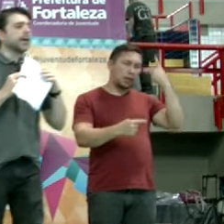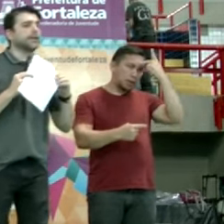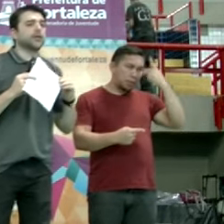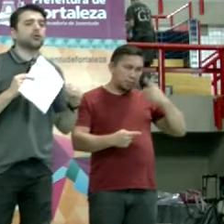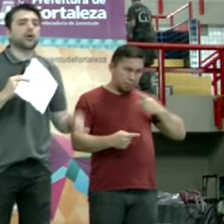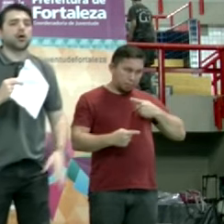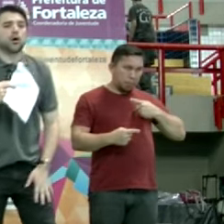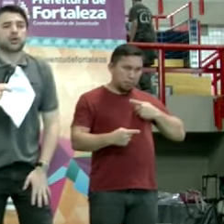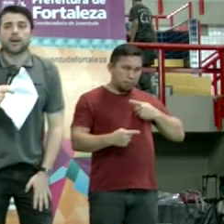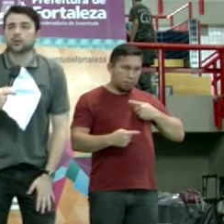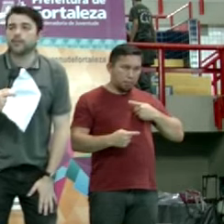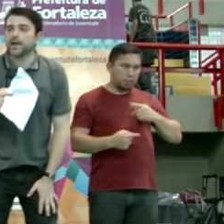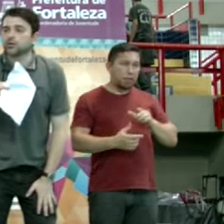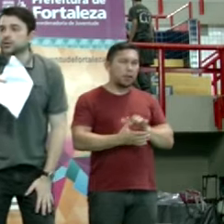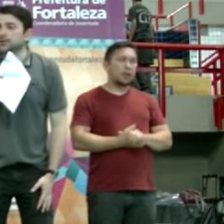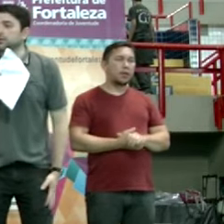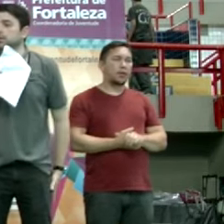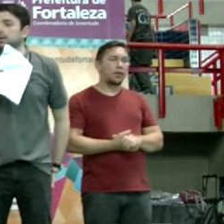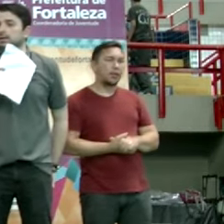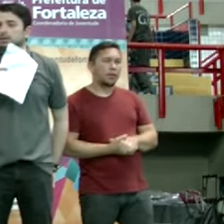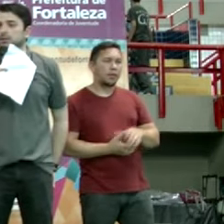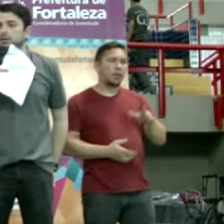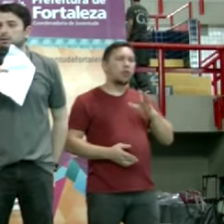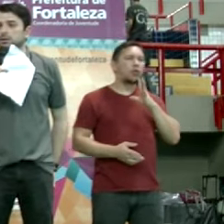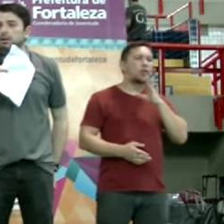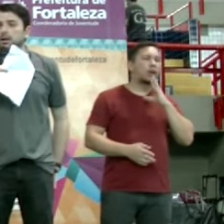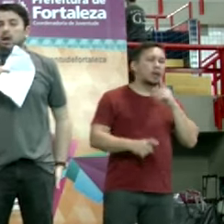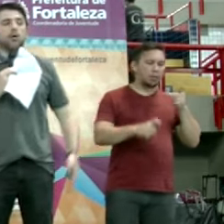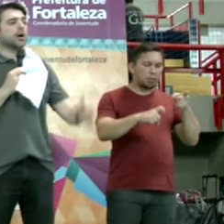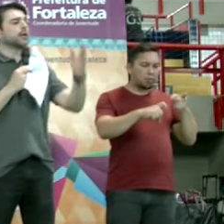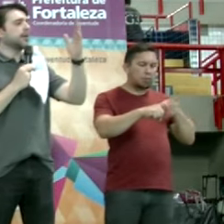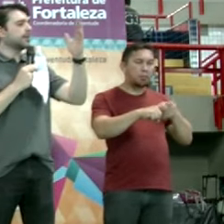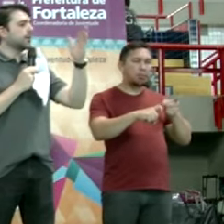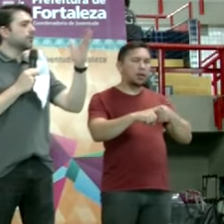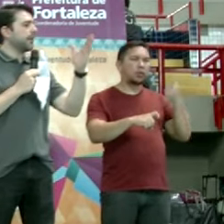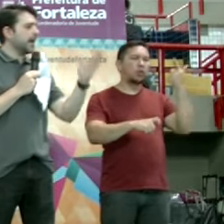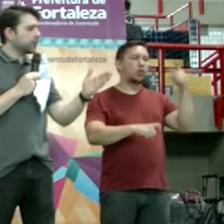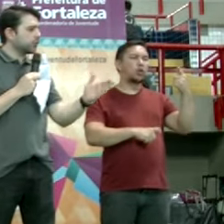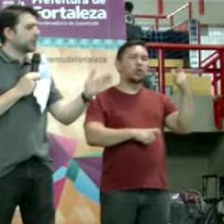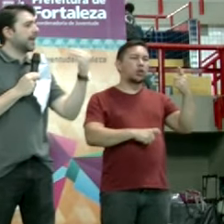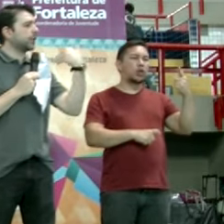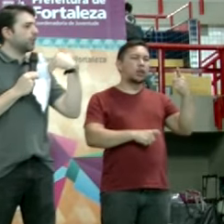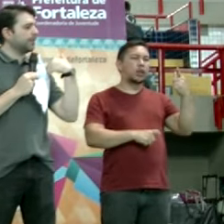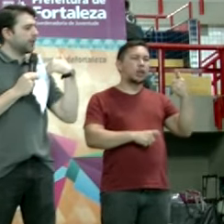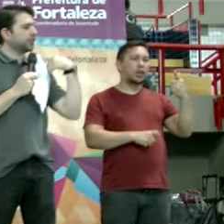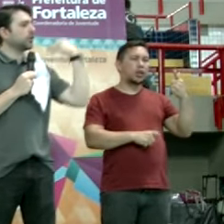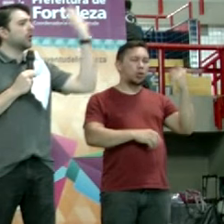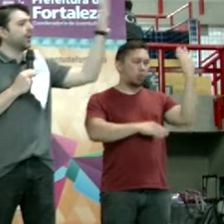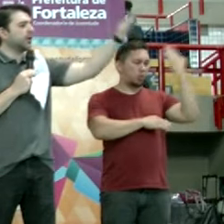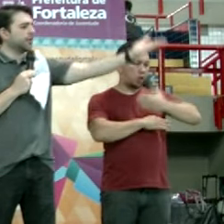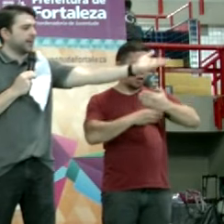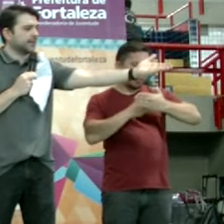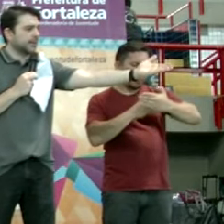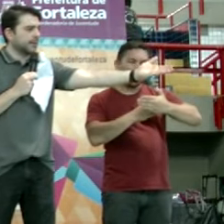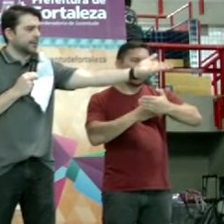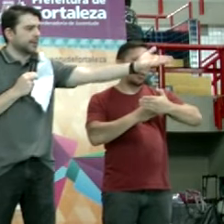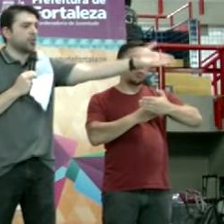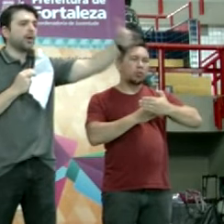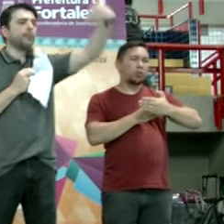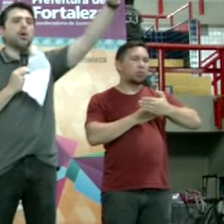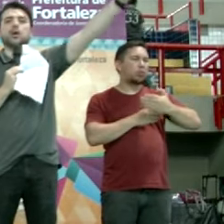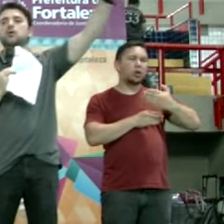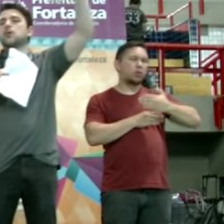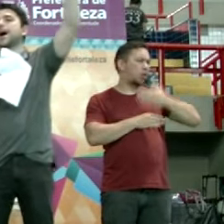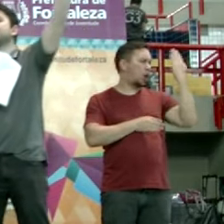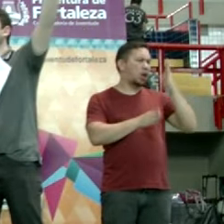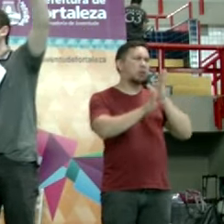gostei. Existe um negócio chamado Médicos Sem Fronteira. É uma organização de médicos que atua profissionalmente para as crianças